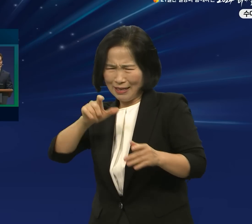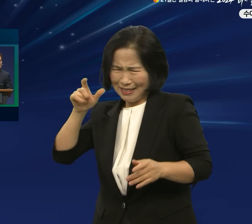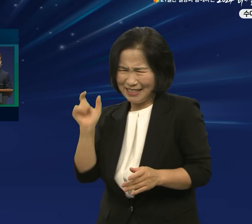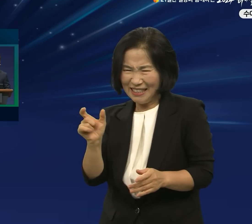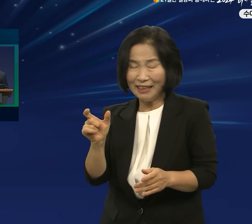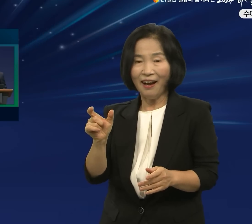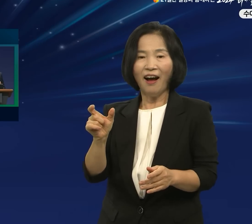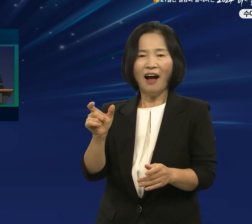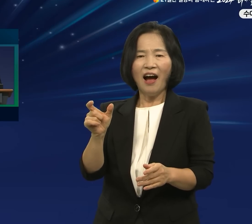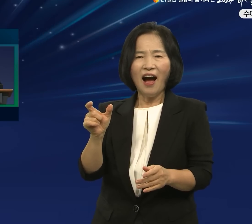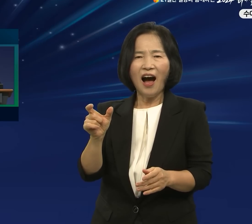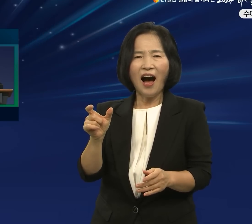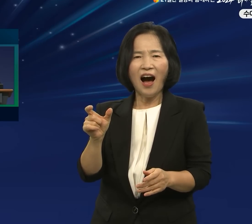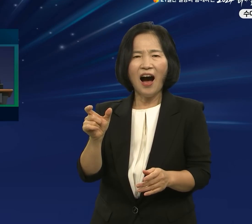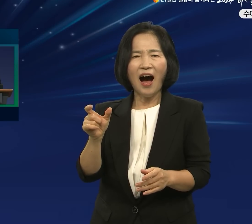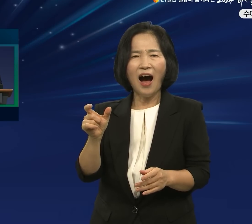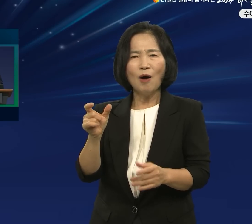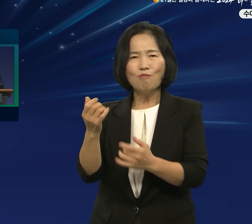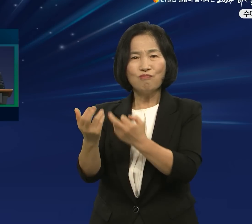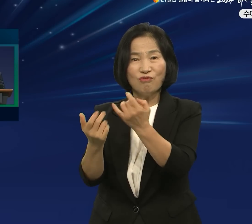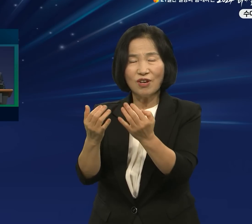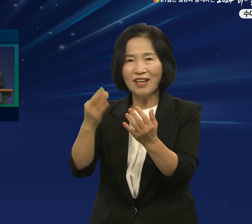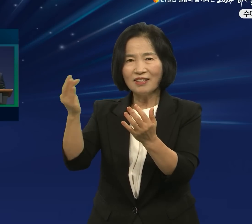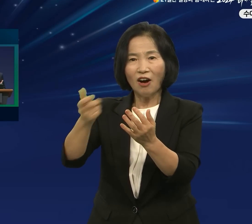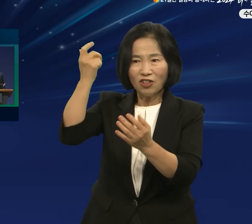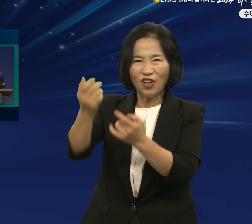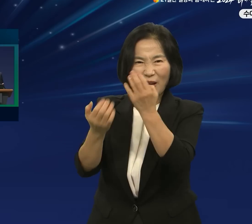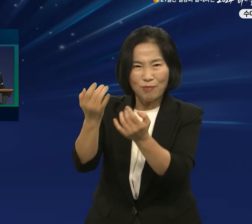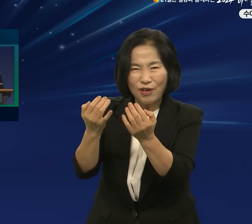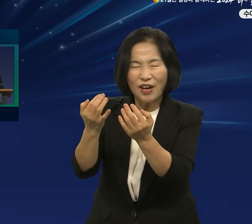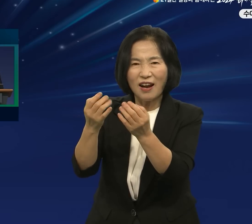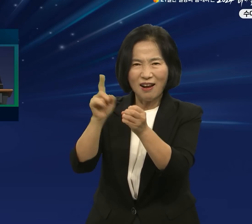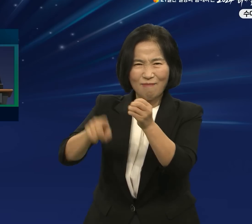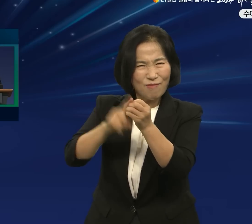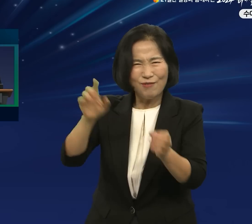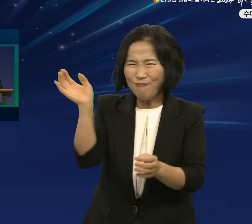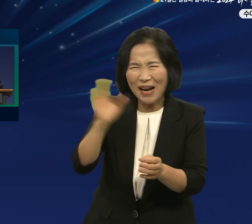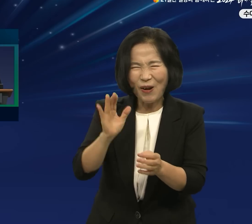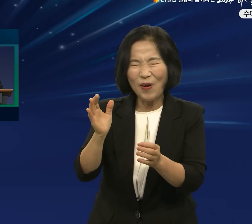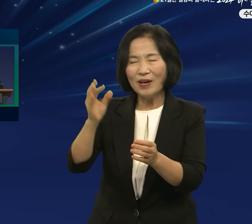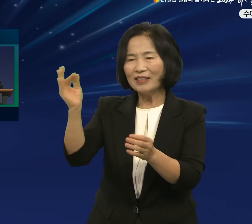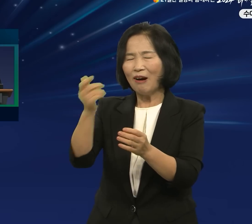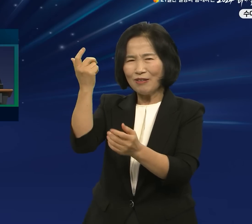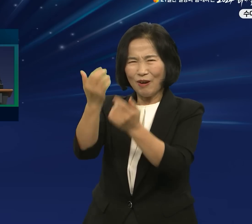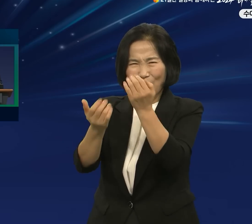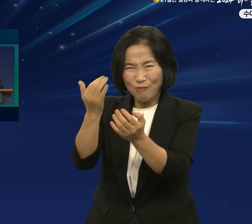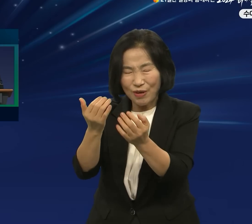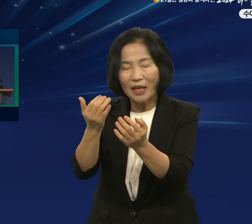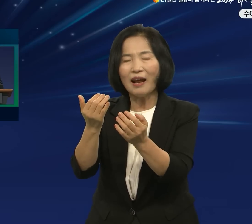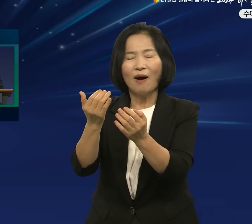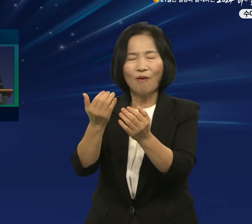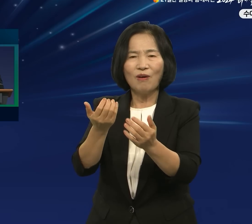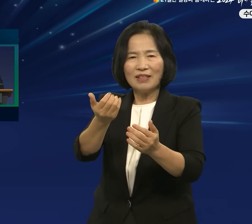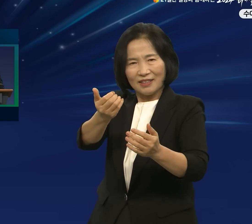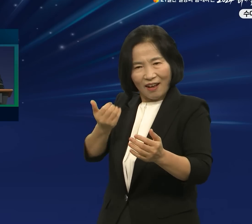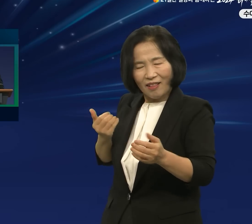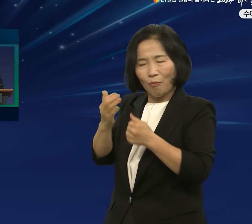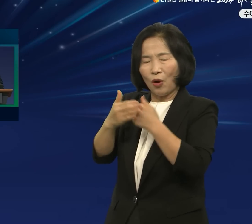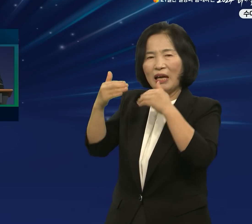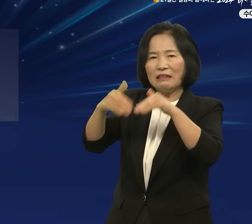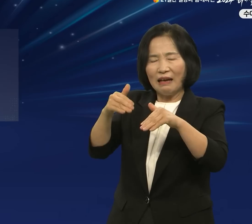있었습니다. 불자를 성령의 불로 전임 목사님께서 해석을 해 두었습니다. 그것을